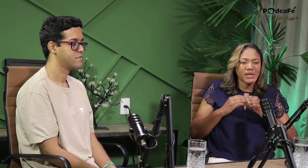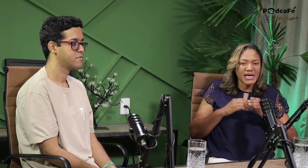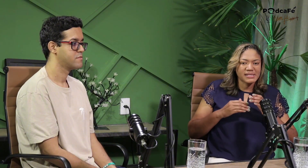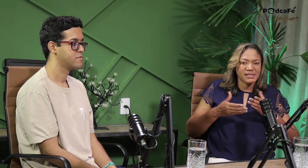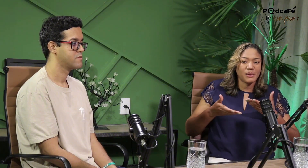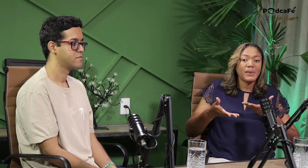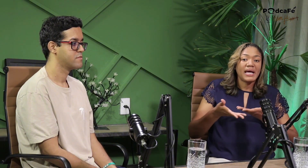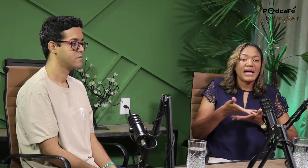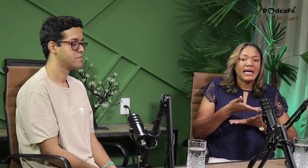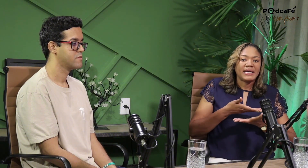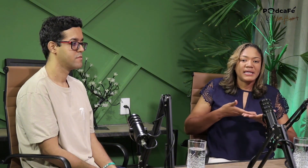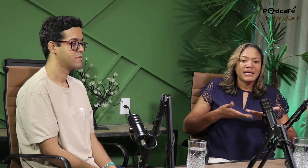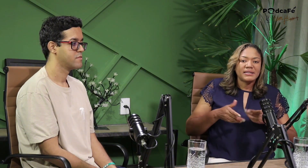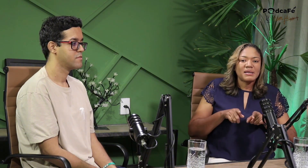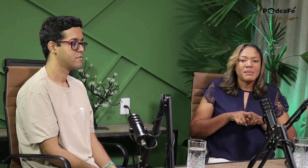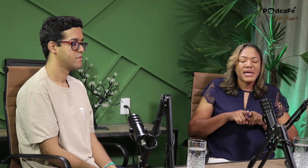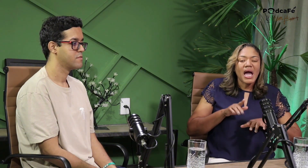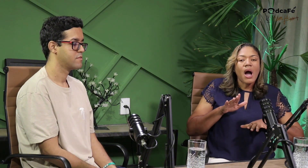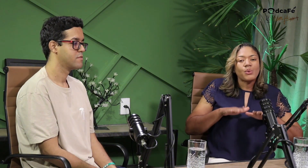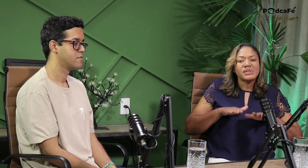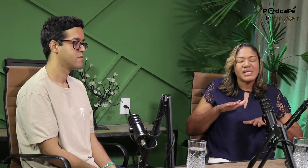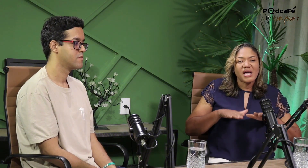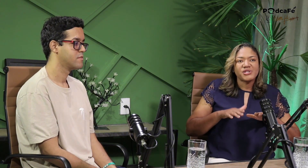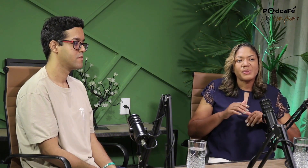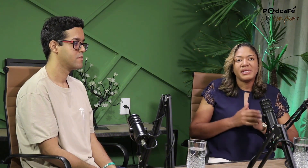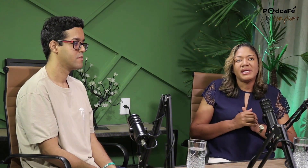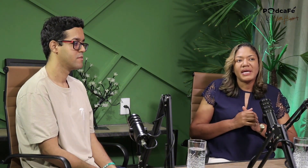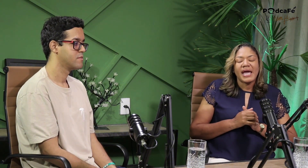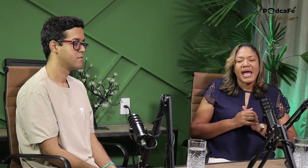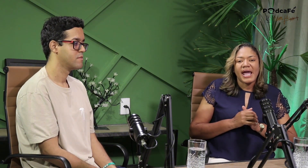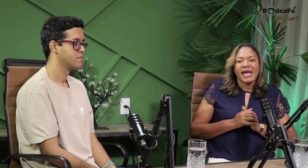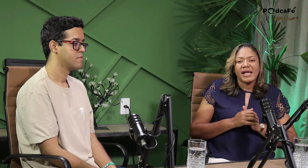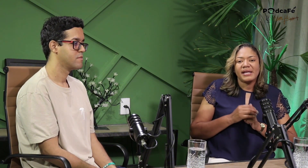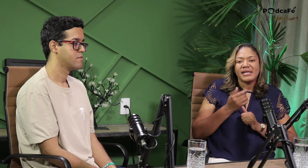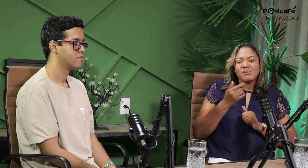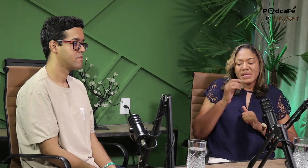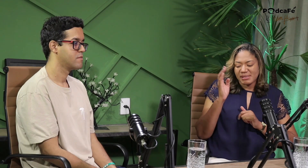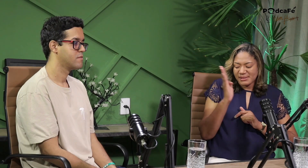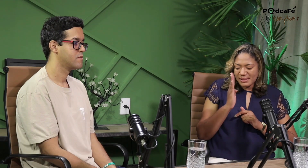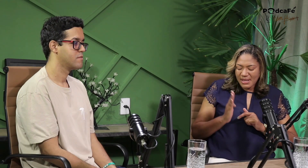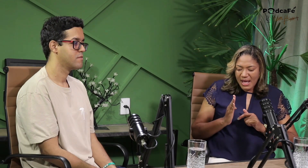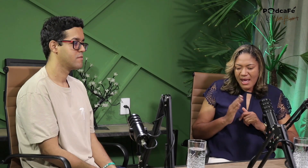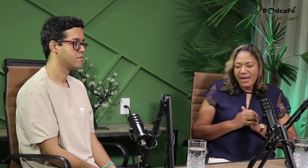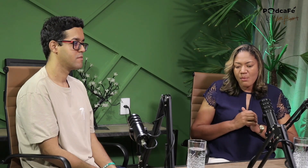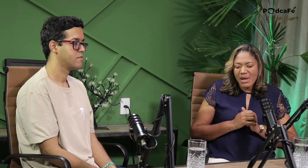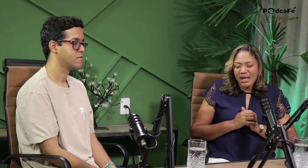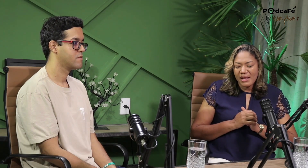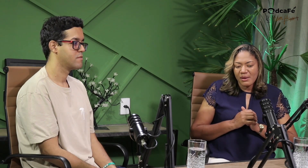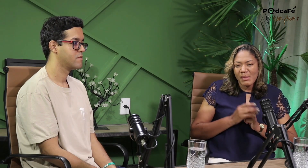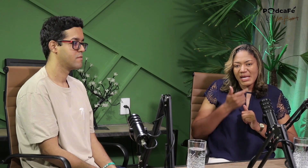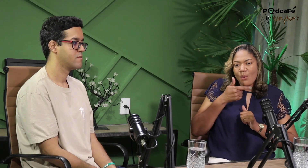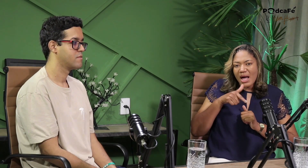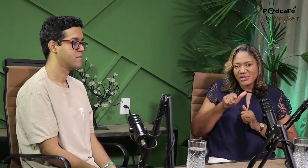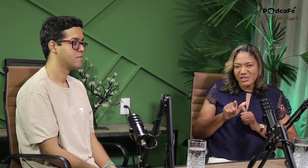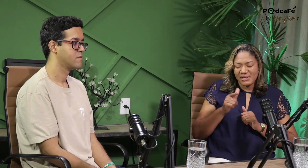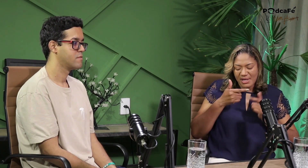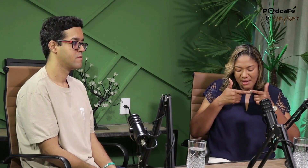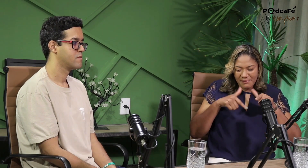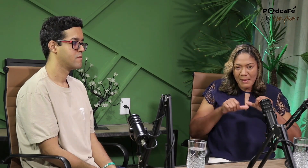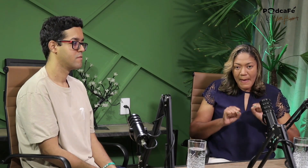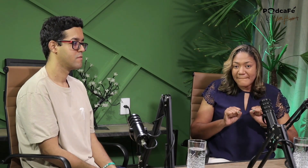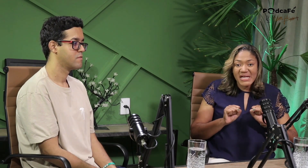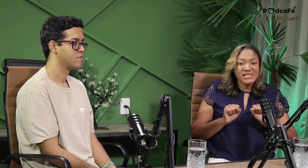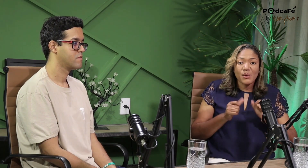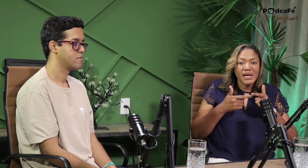sua comunicação. E também alguns acham que Libras é uma linguagem,